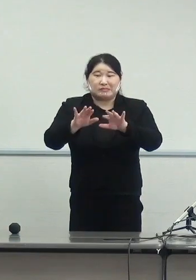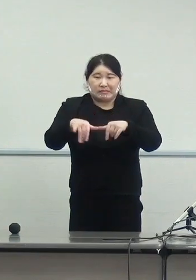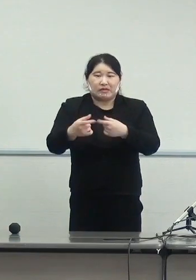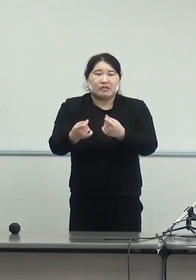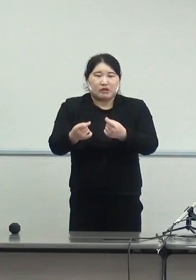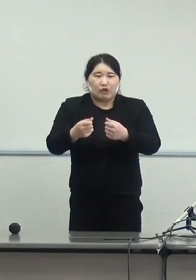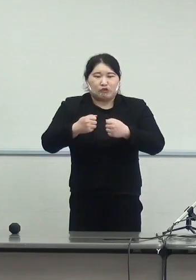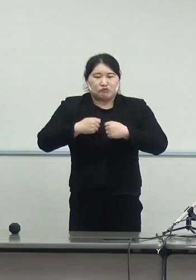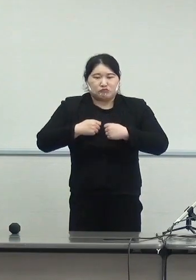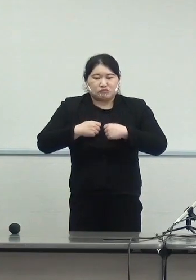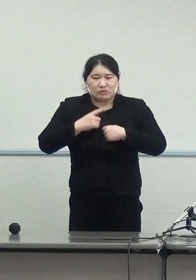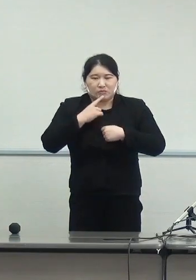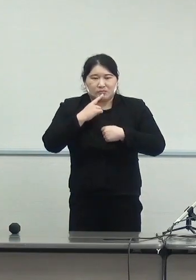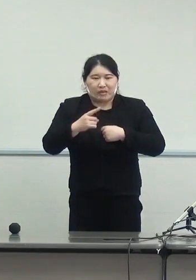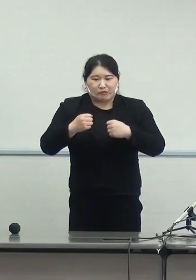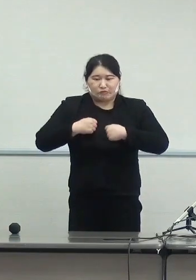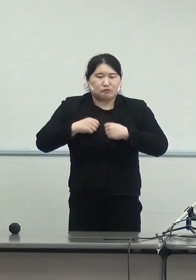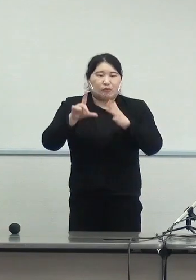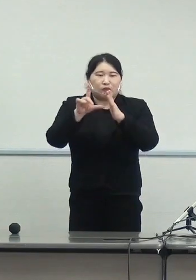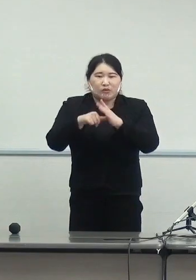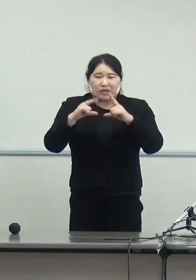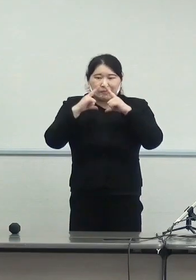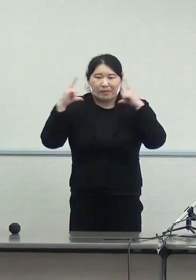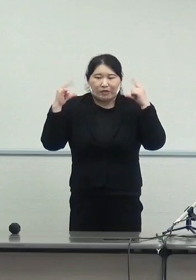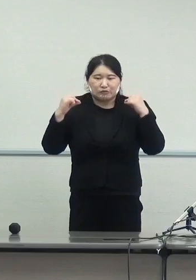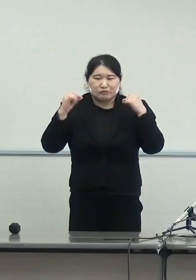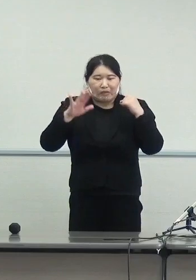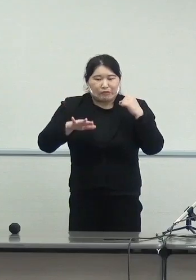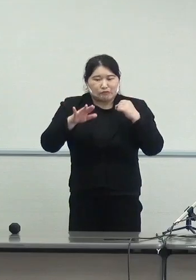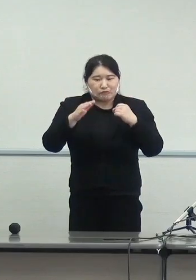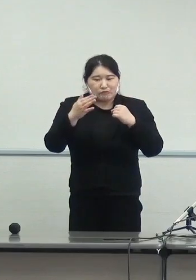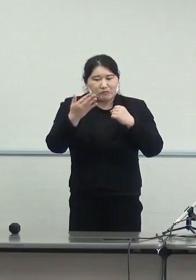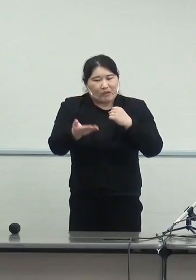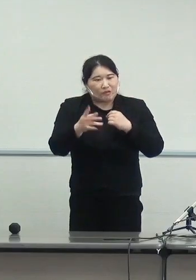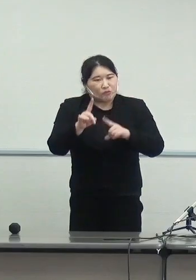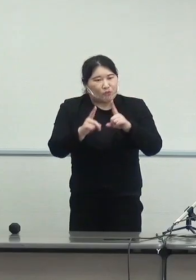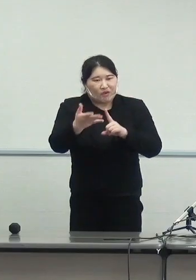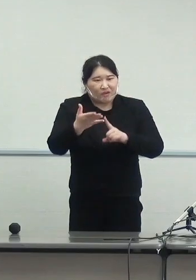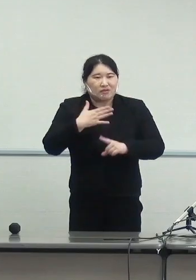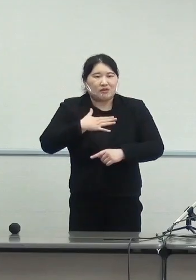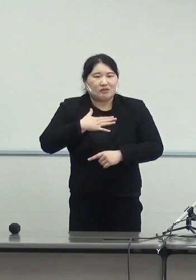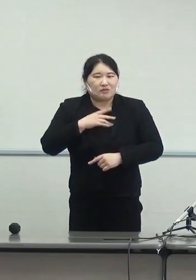動ということで、運動の最中はマスクをしていたかどうかというのは分かりますでしょう